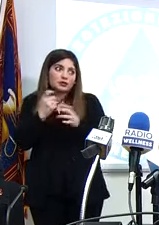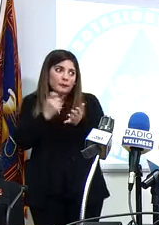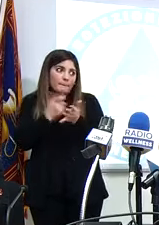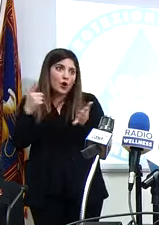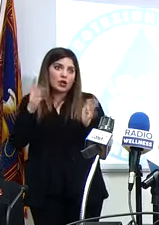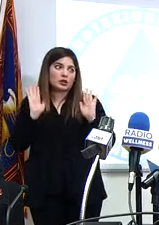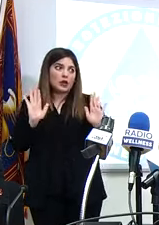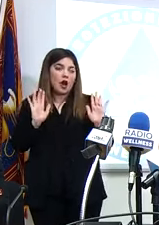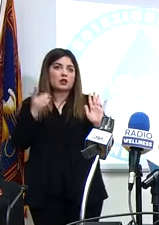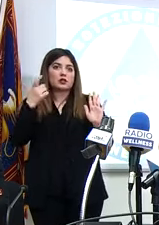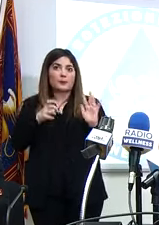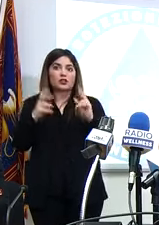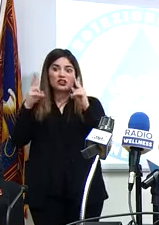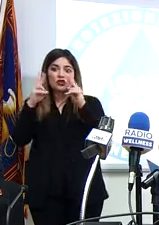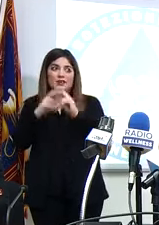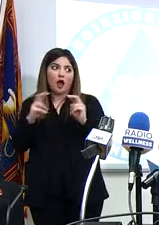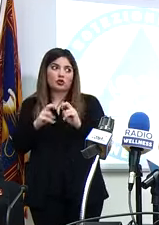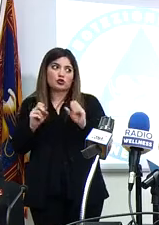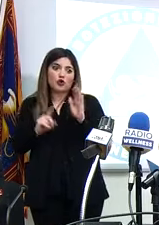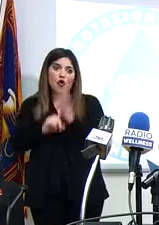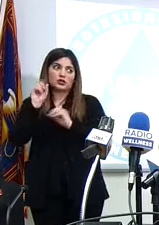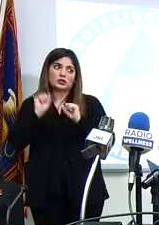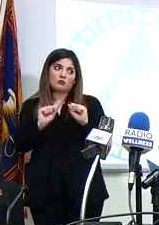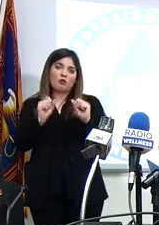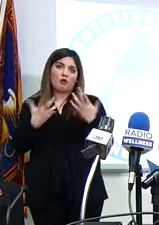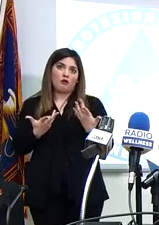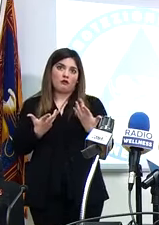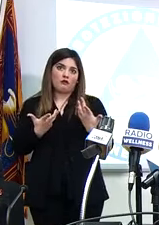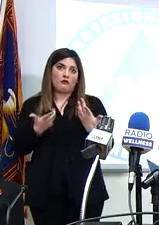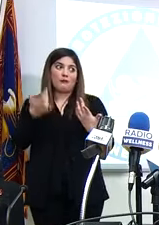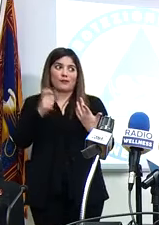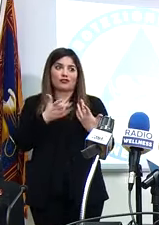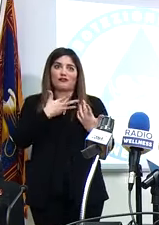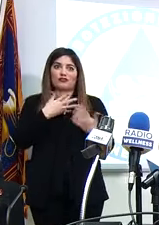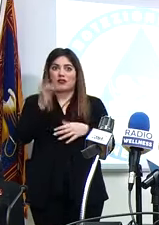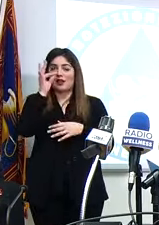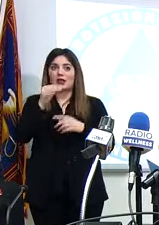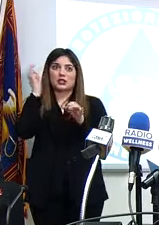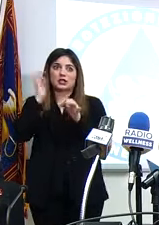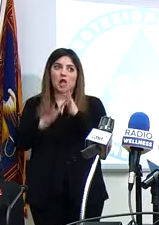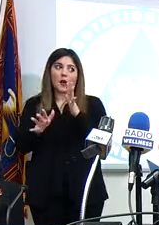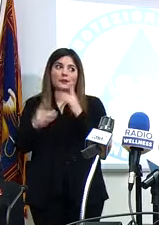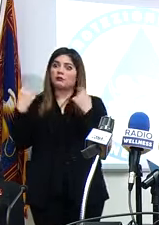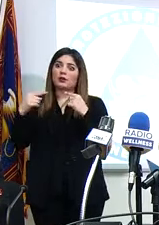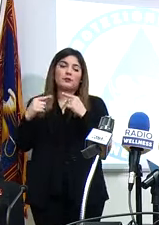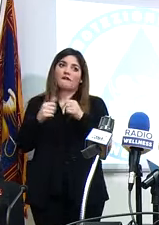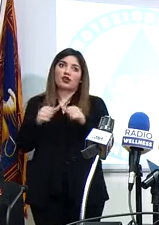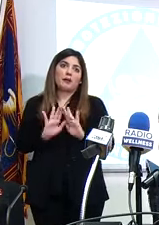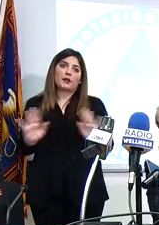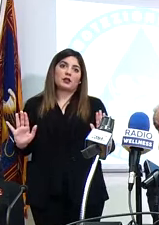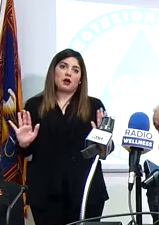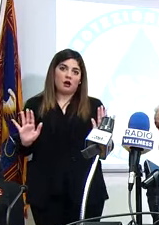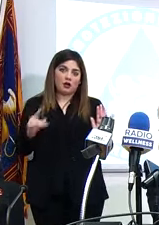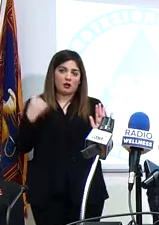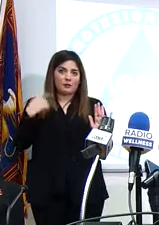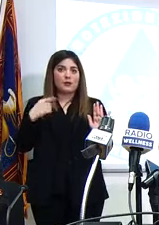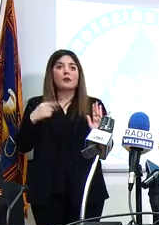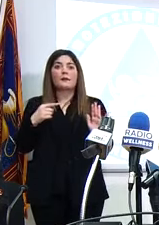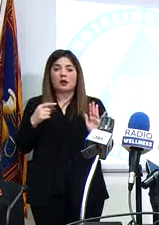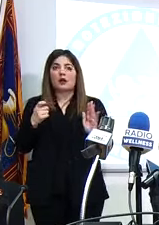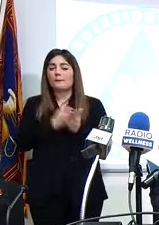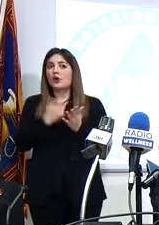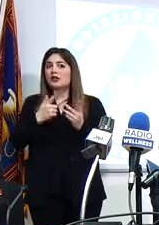adesso che abbiamo i tamponi rapidi collegati con un sistema informatico, quello è fondamentale, perché la diagnosi anche per la terapia, quella